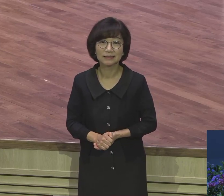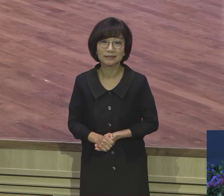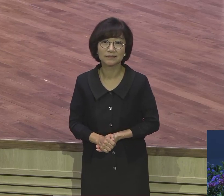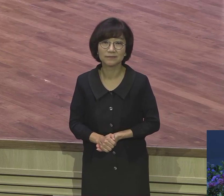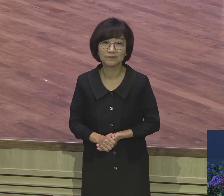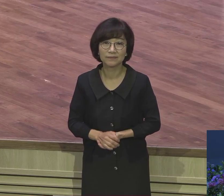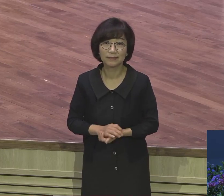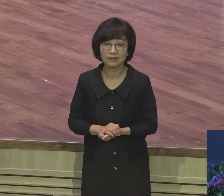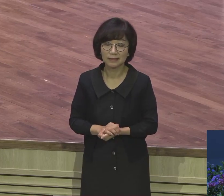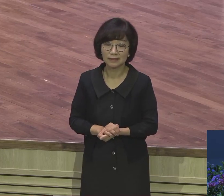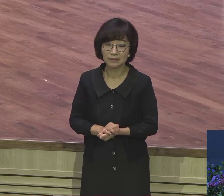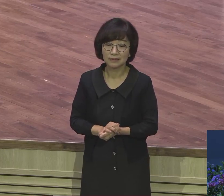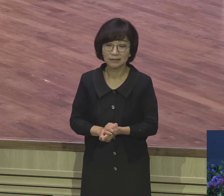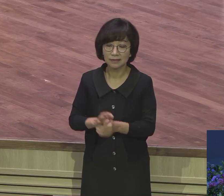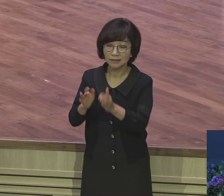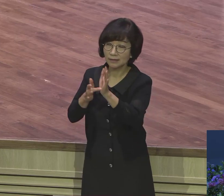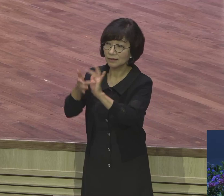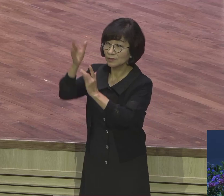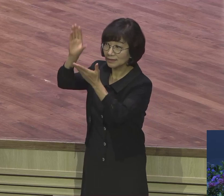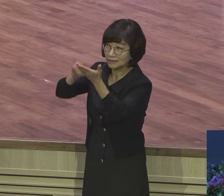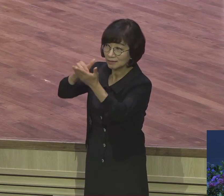맛도 못 본 사람이